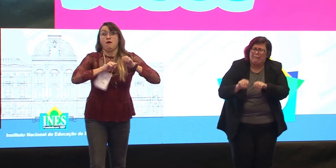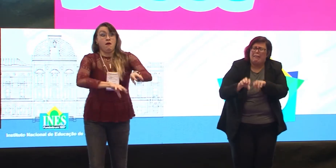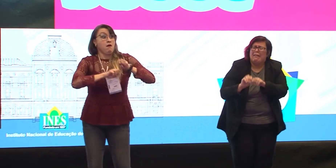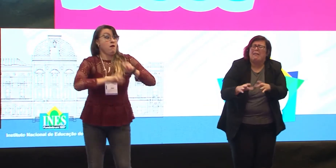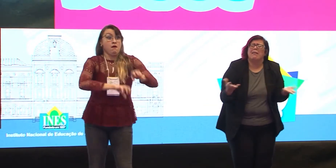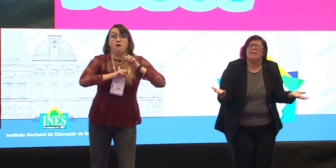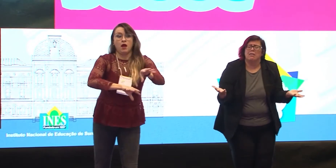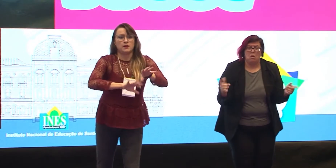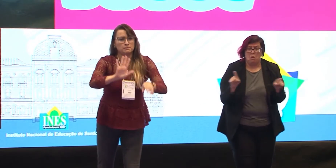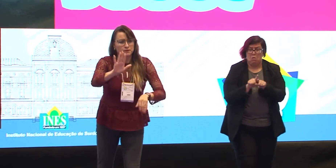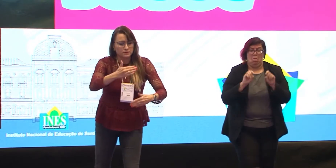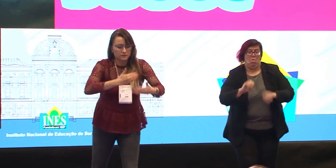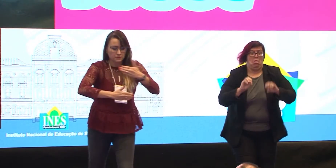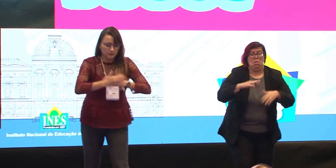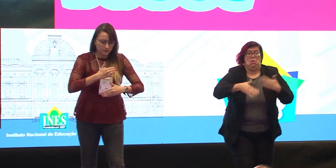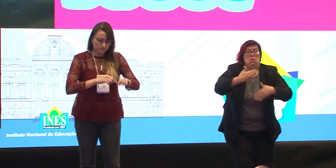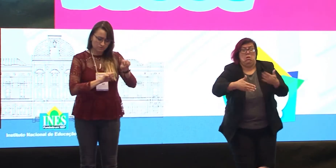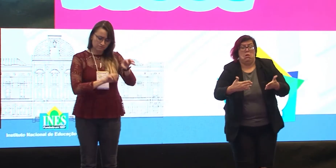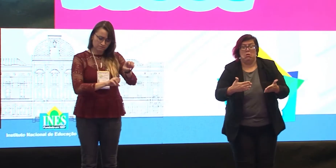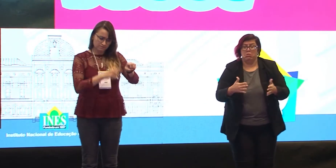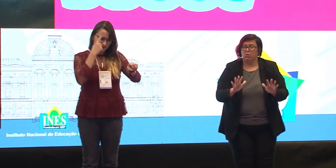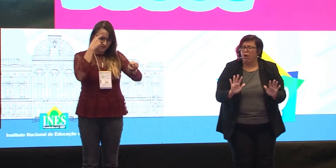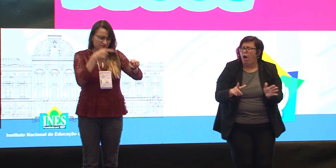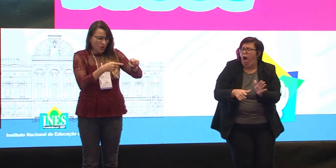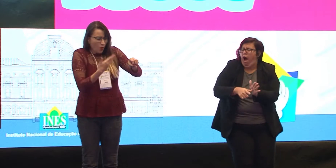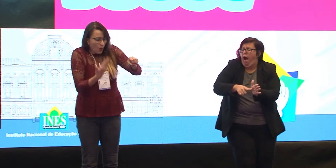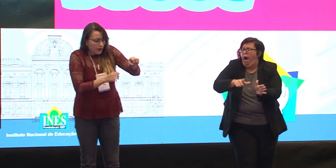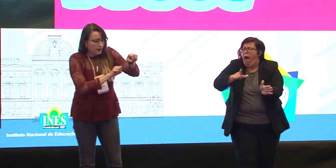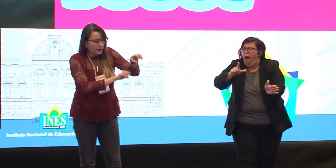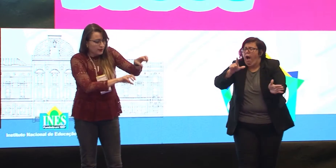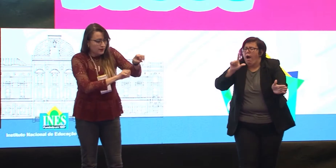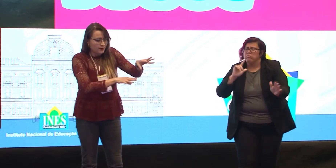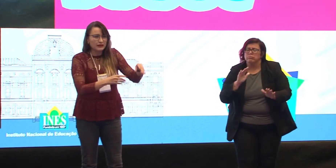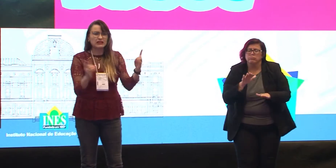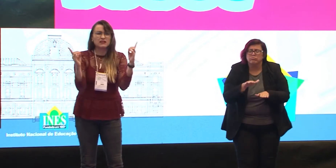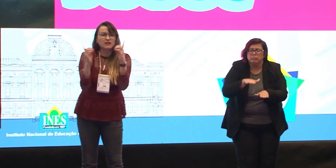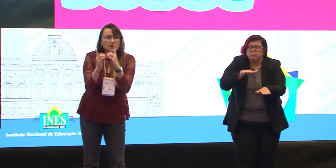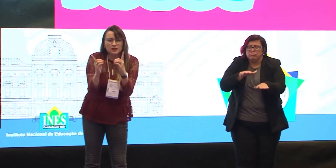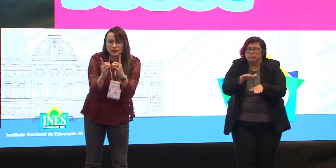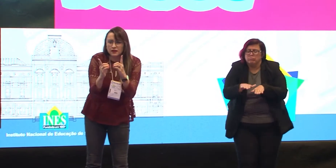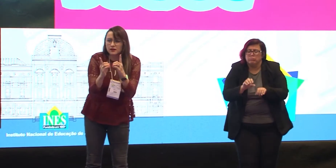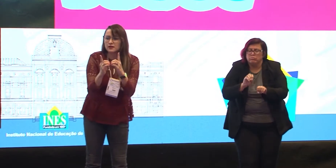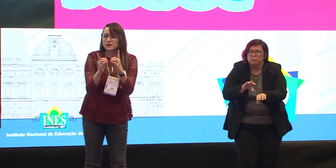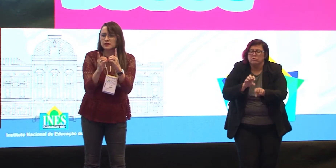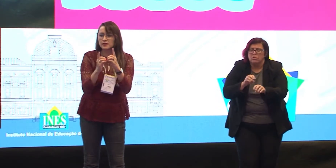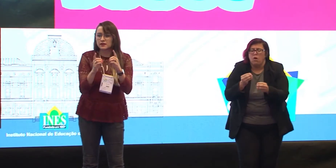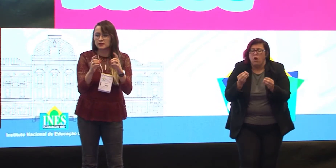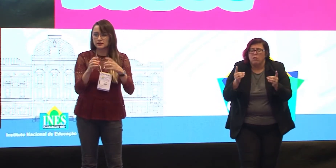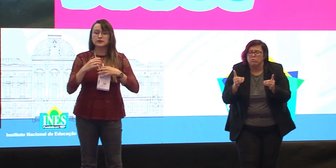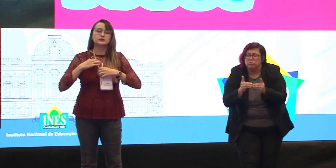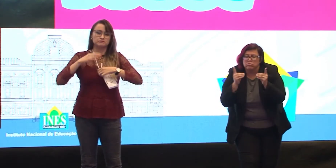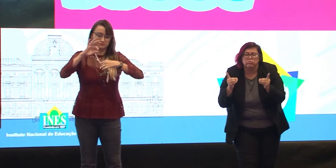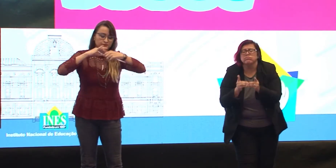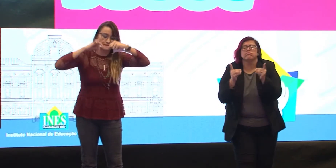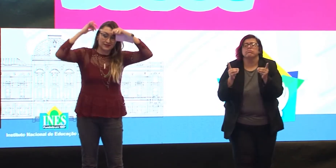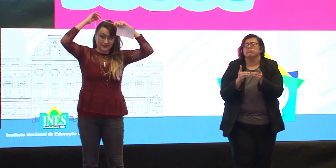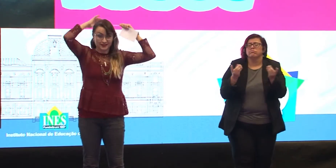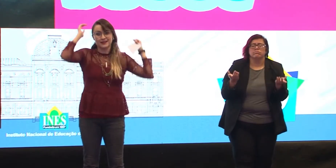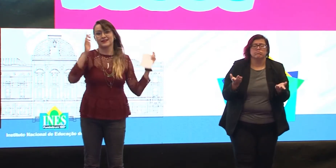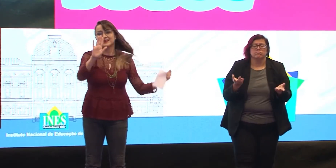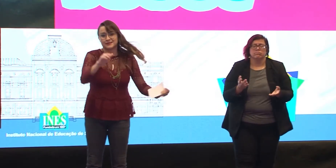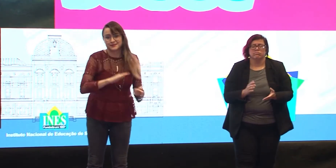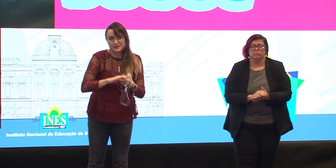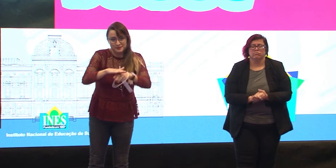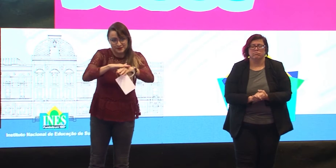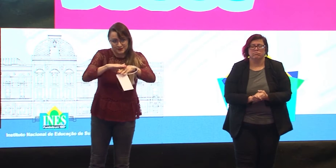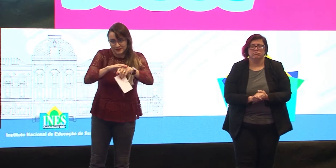educação? A gente fala sobre educação o tempo inteiro, mas eu gostaria que a gente refletisse um pouquinho a respeito do que é educação.